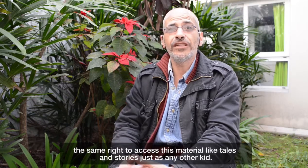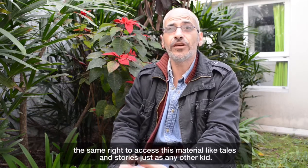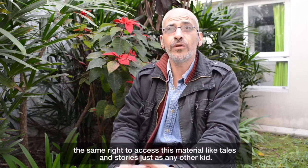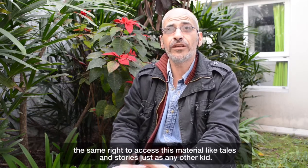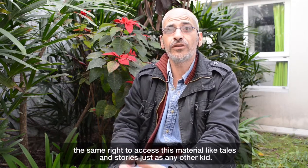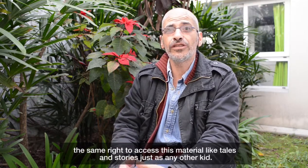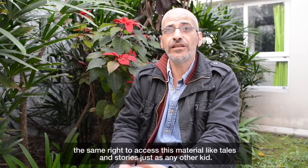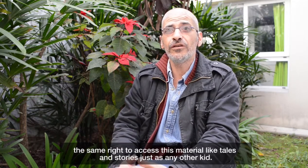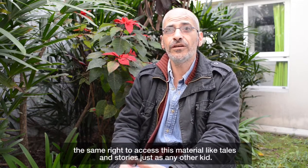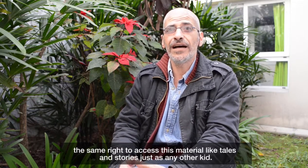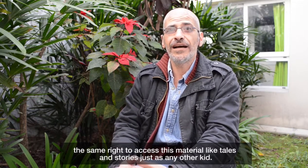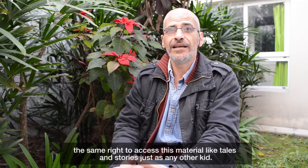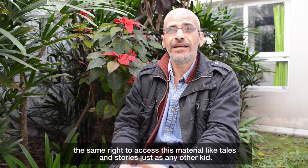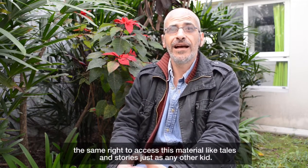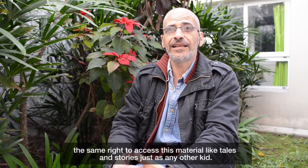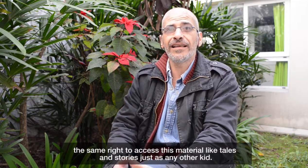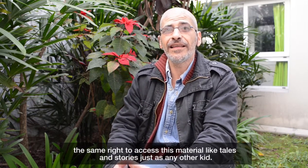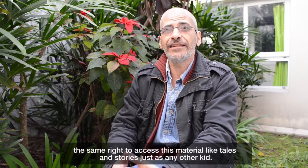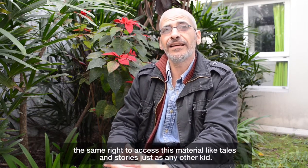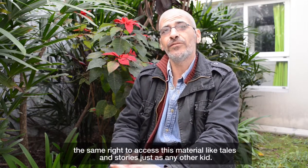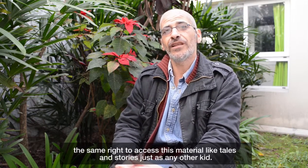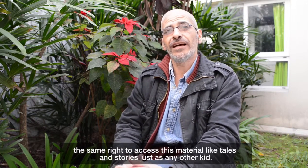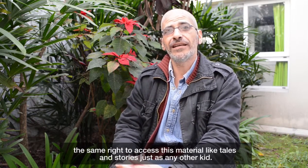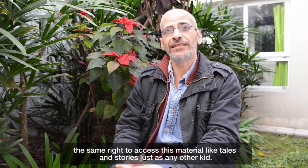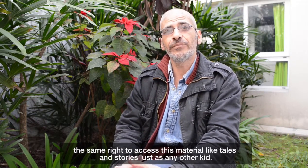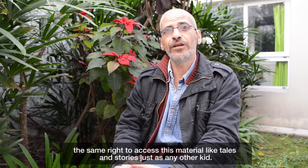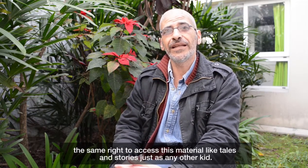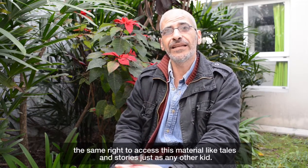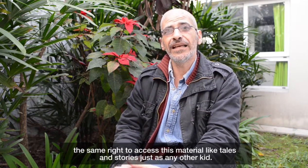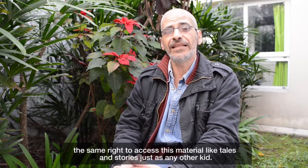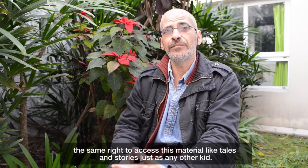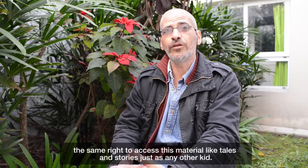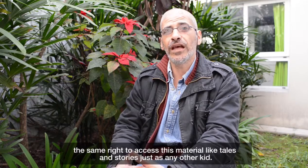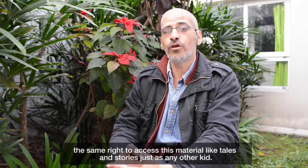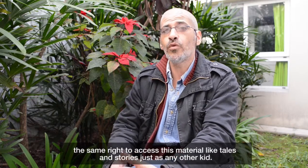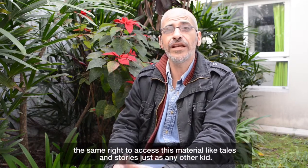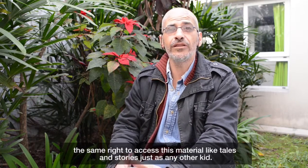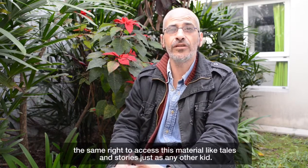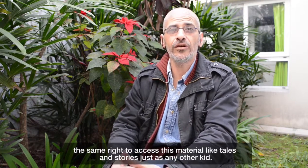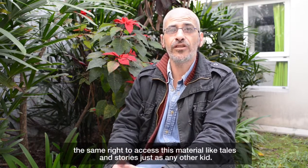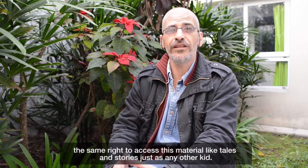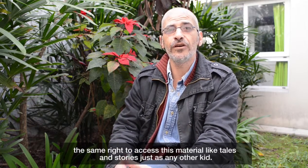que cualquier otro chico a acceder, digamos, a este tipo de material, a este tipo de, a los cuentos, a conocer